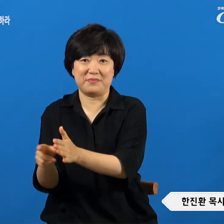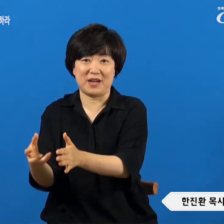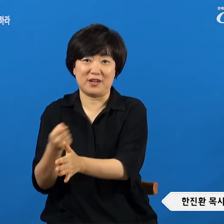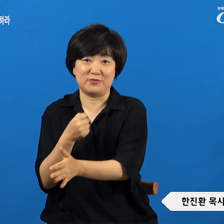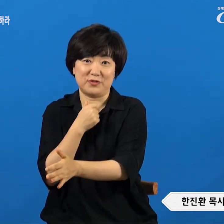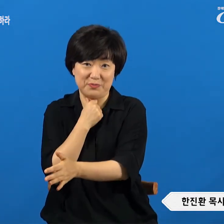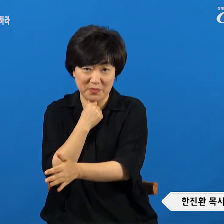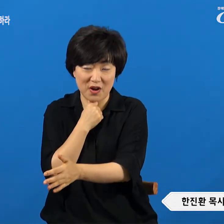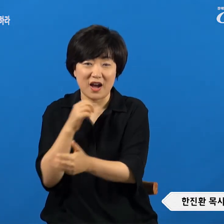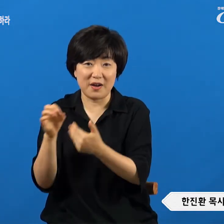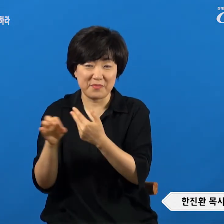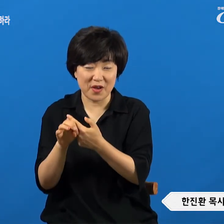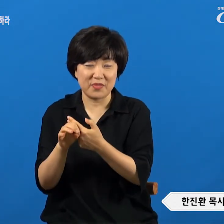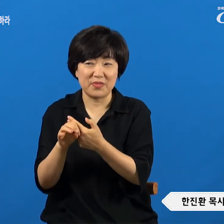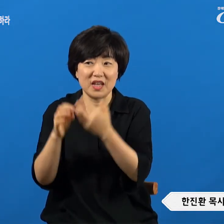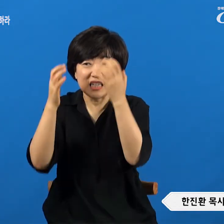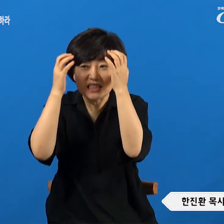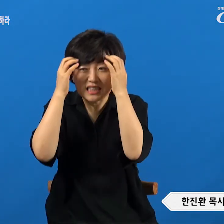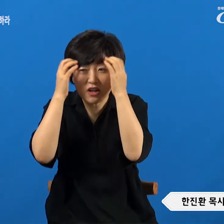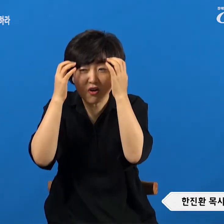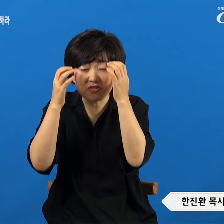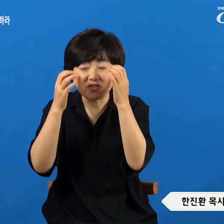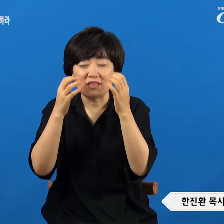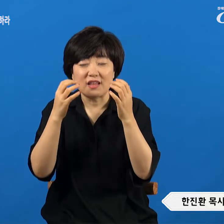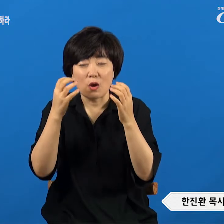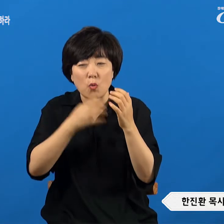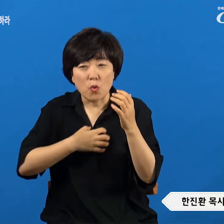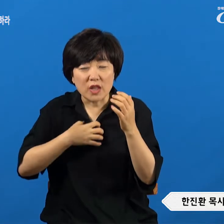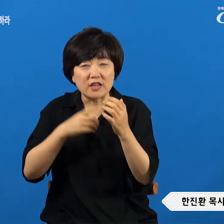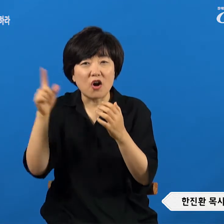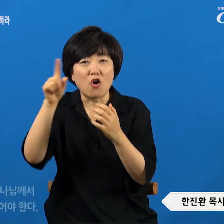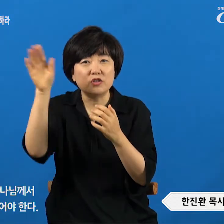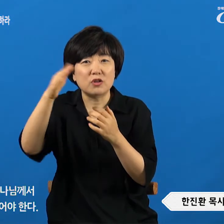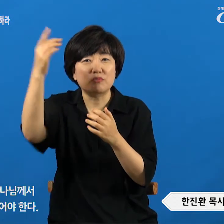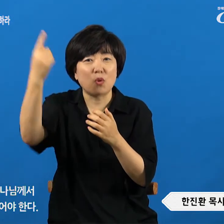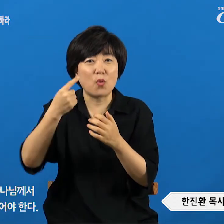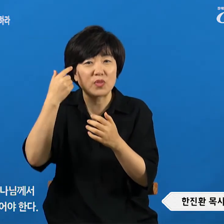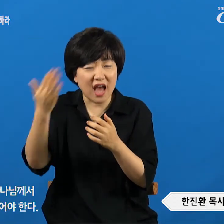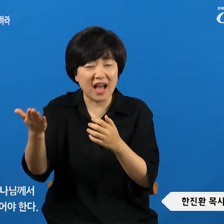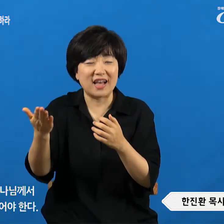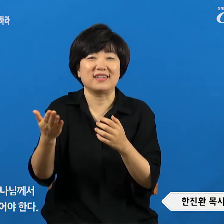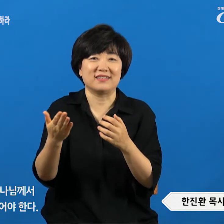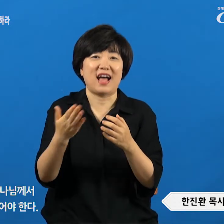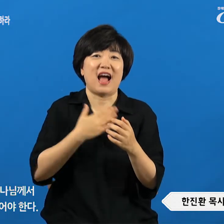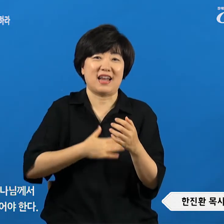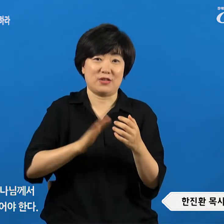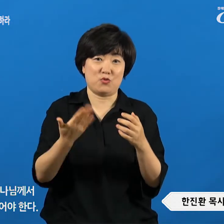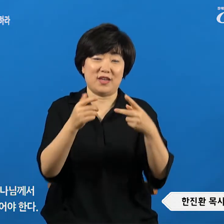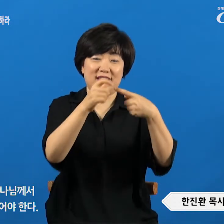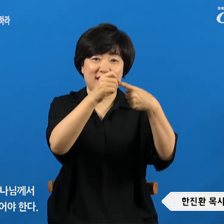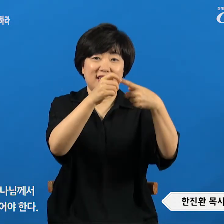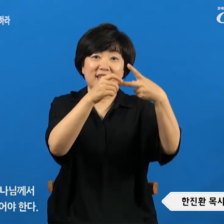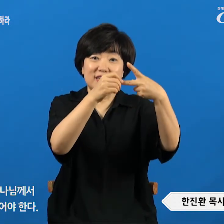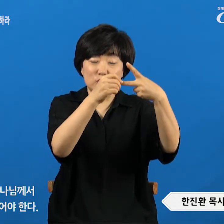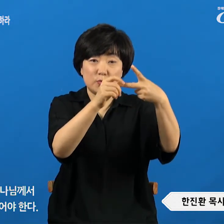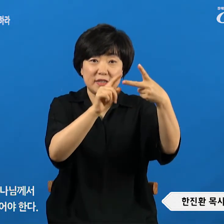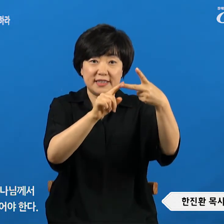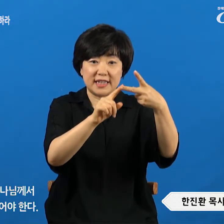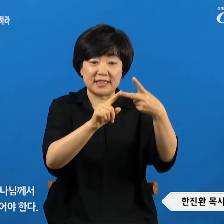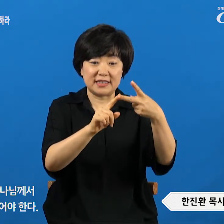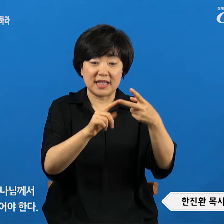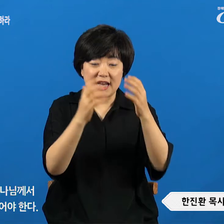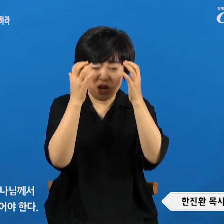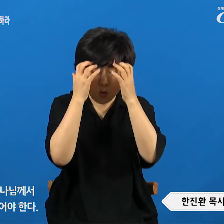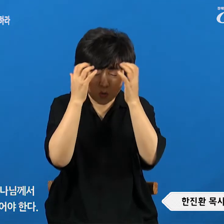오는가 그걸 분명히 알아야 됩니다. 그 다음에 두 번째로는 시련 가운데 하나님께서 함께 하심을 믿어야